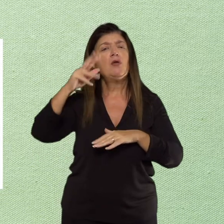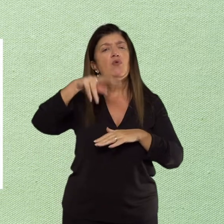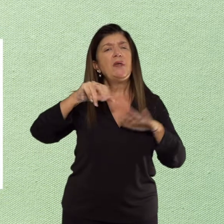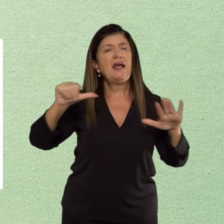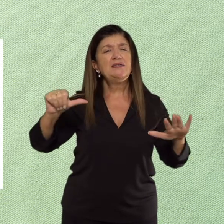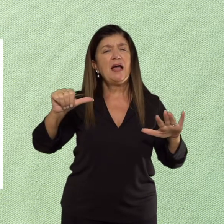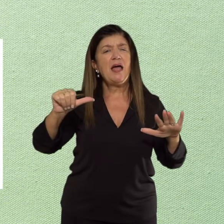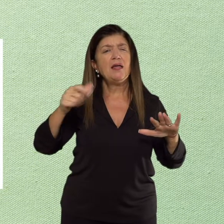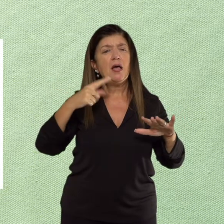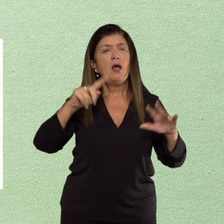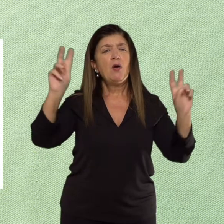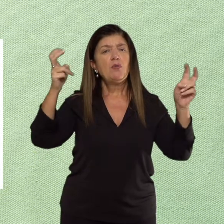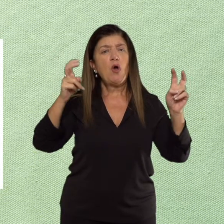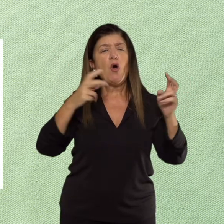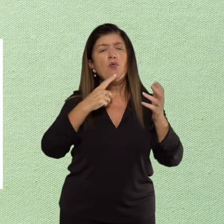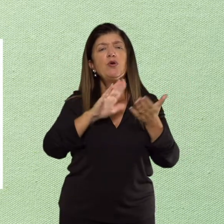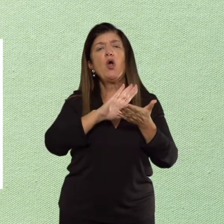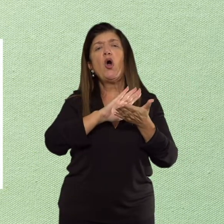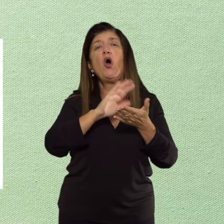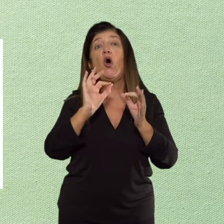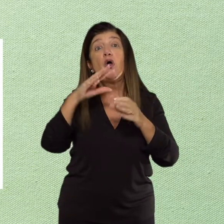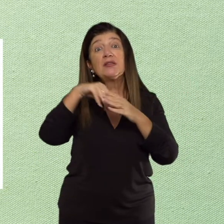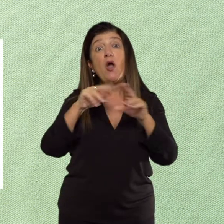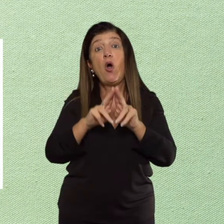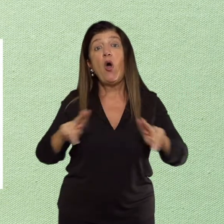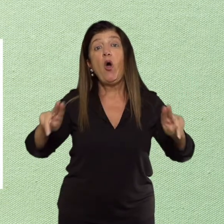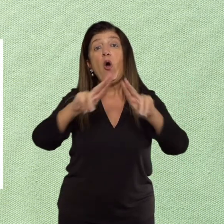con disabilità dell'ONU,